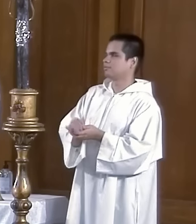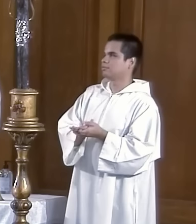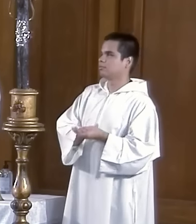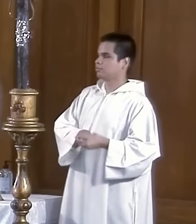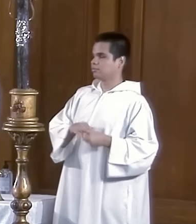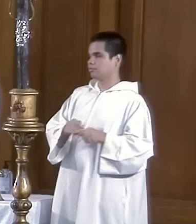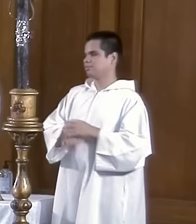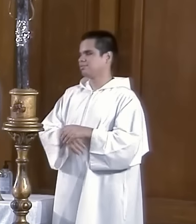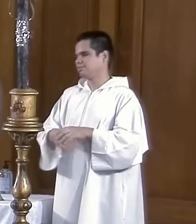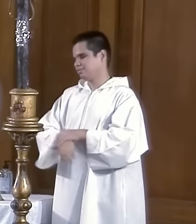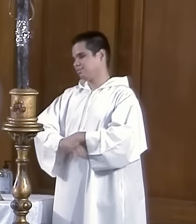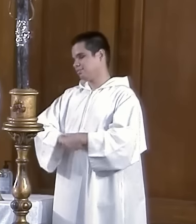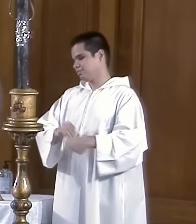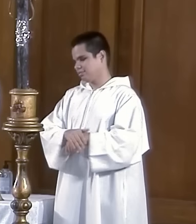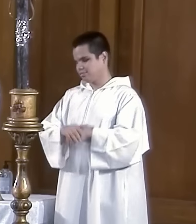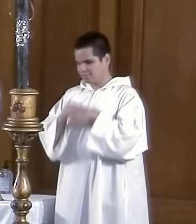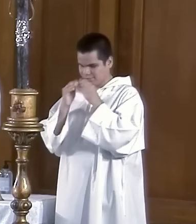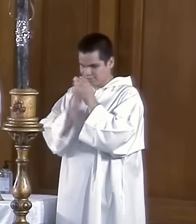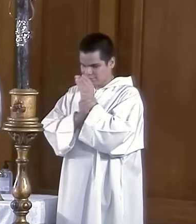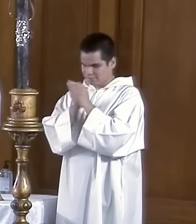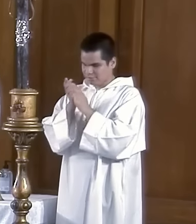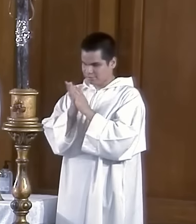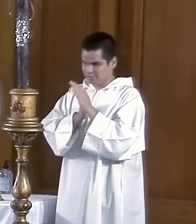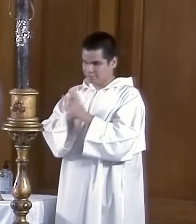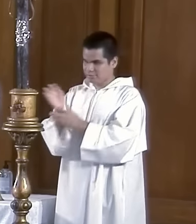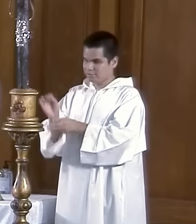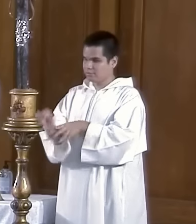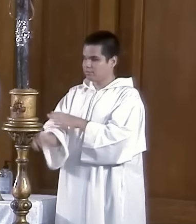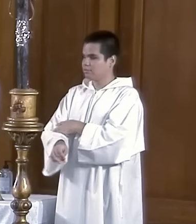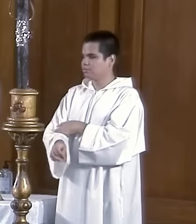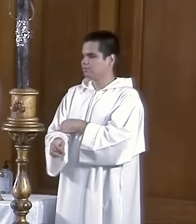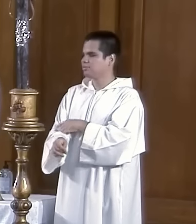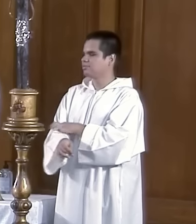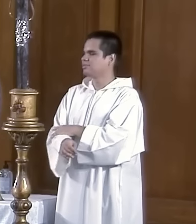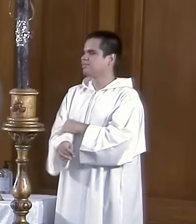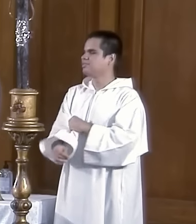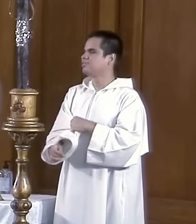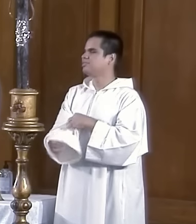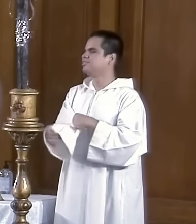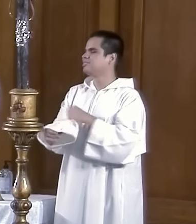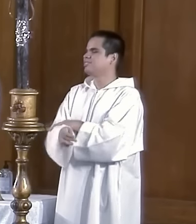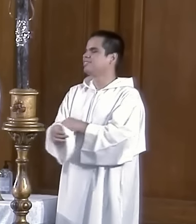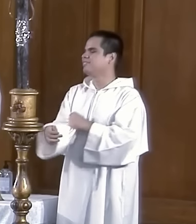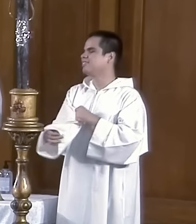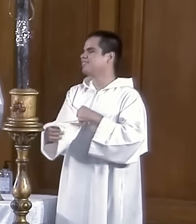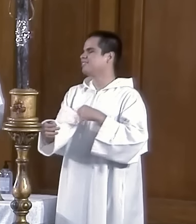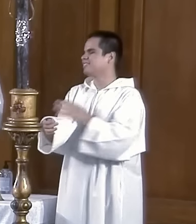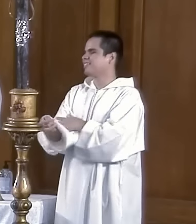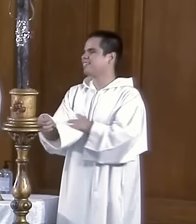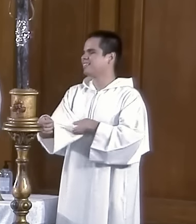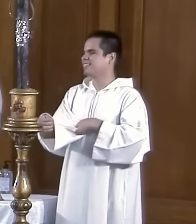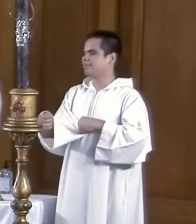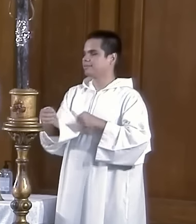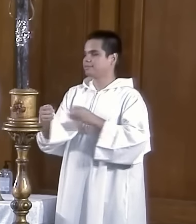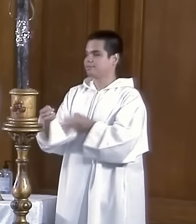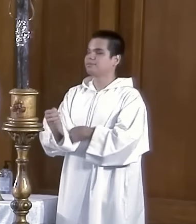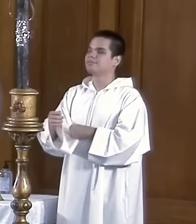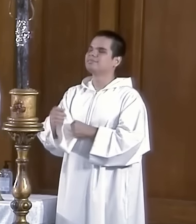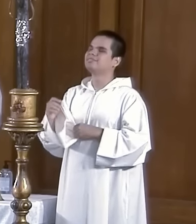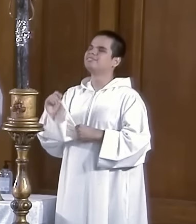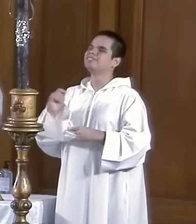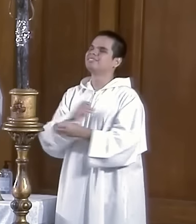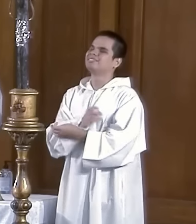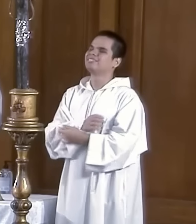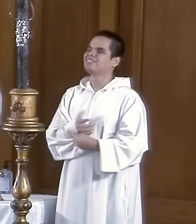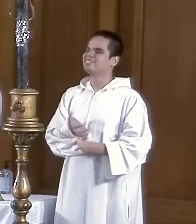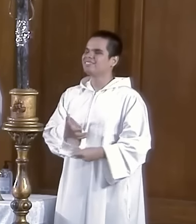a mi corazón. Como ya ha venido, te abrazo y me uno a ti. No permitas que me separe nunca de ti.